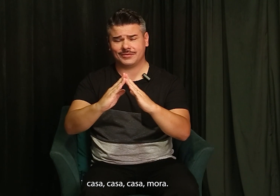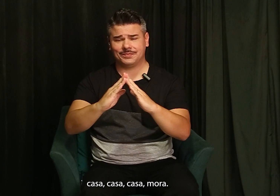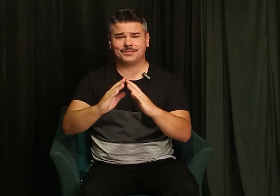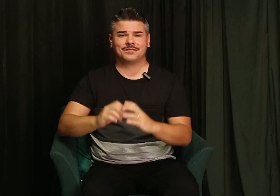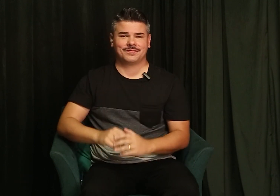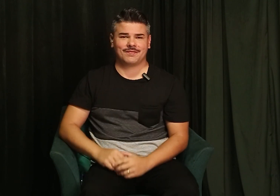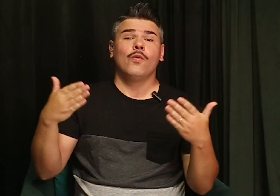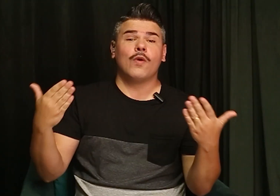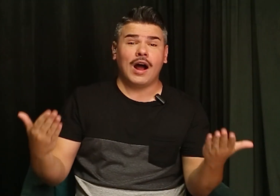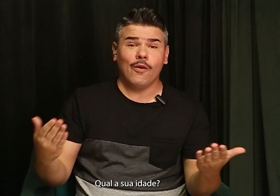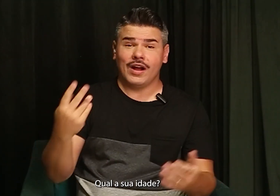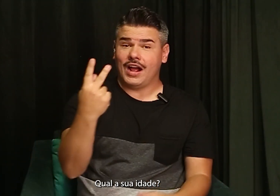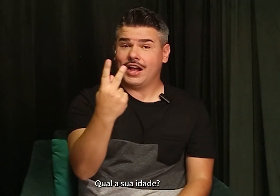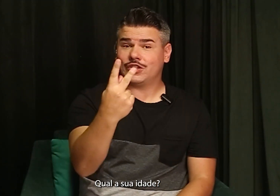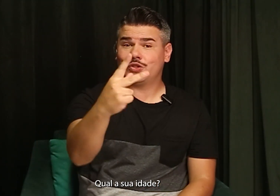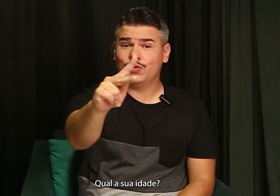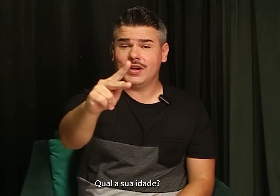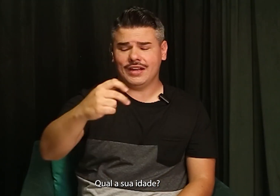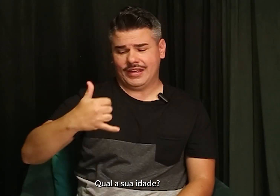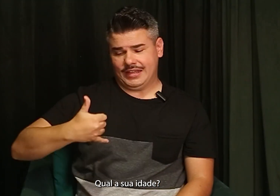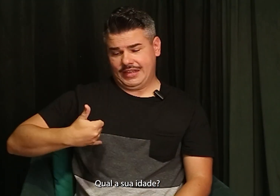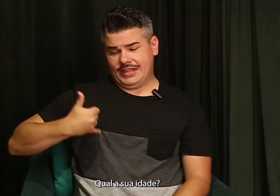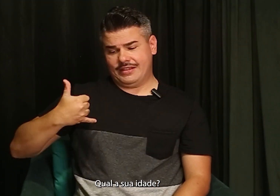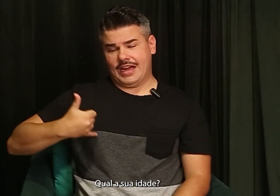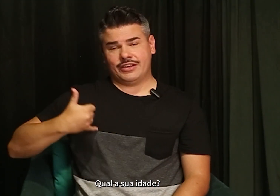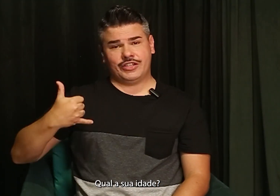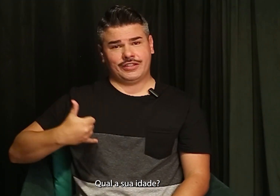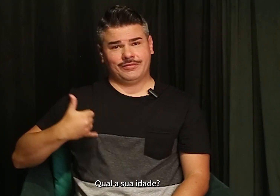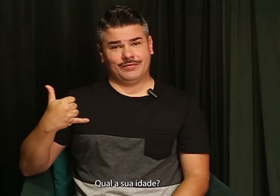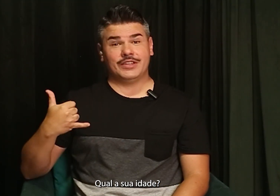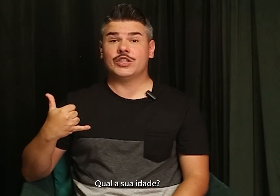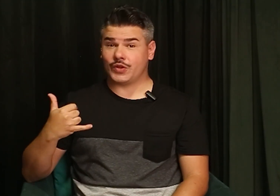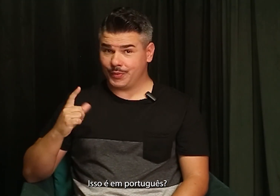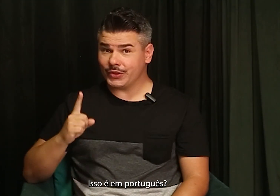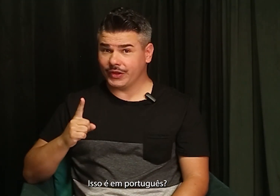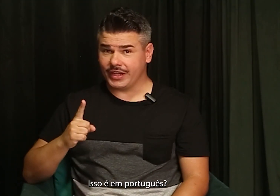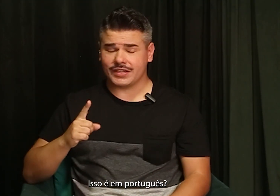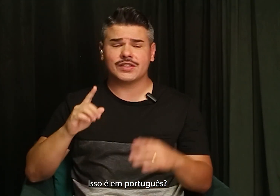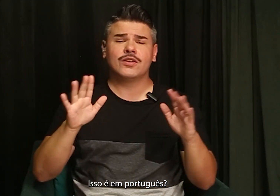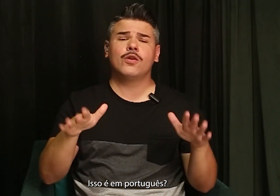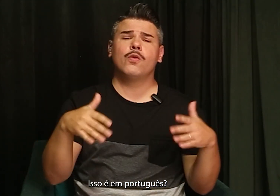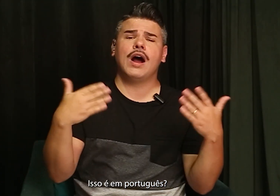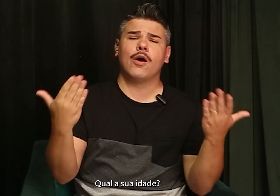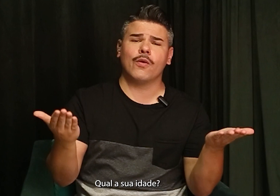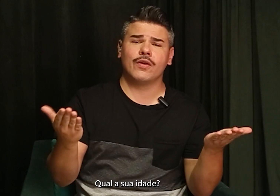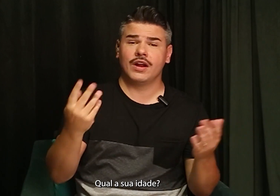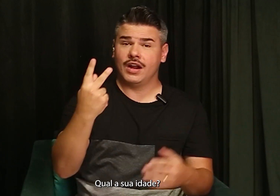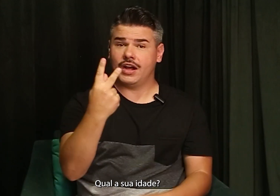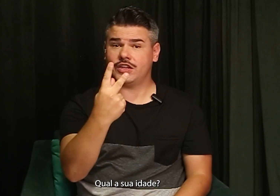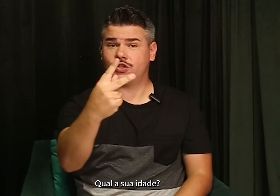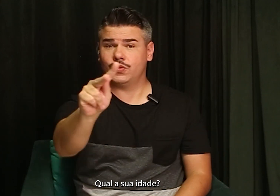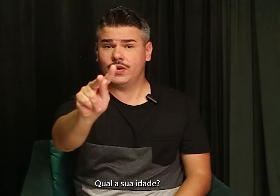Mora. Qual a sua idade? Isso é em português. Qual a